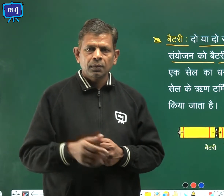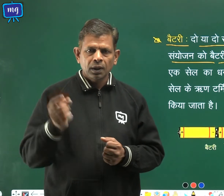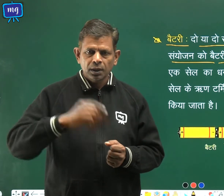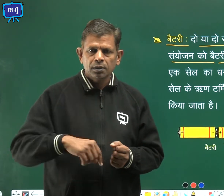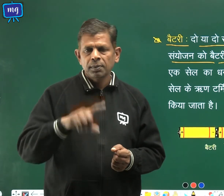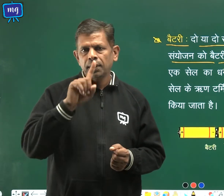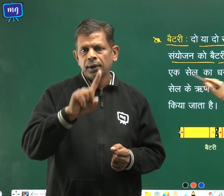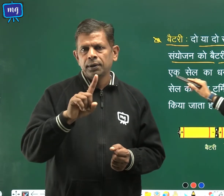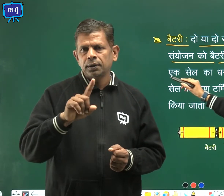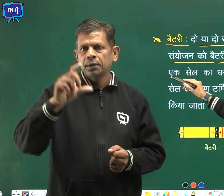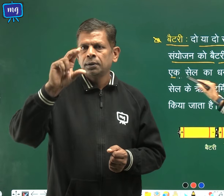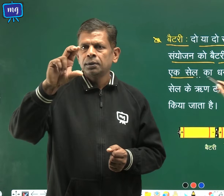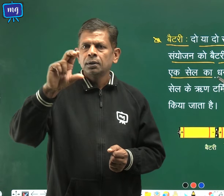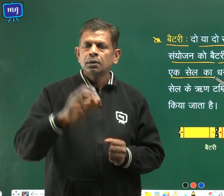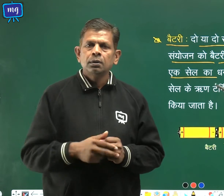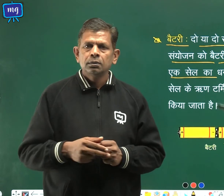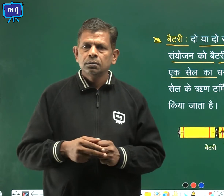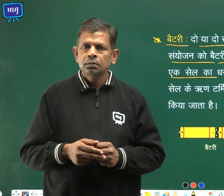इसमें एक सेल का